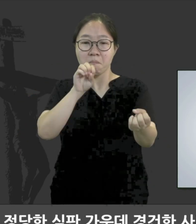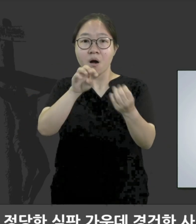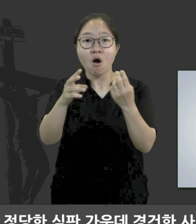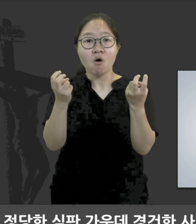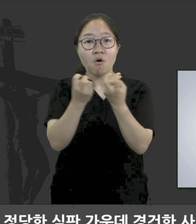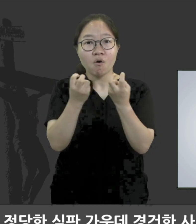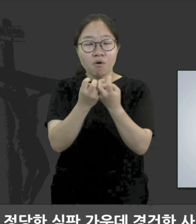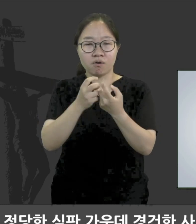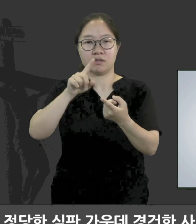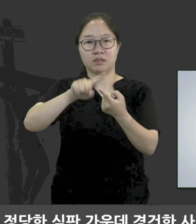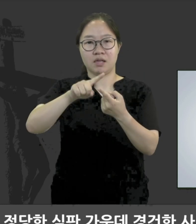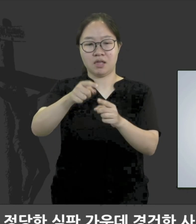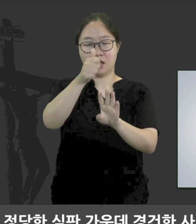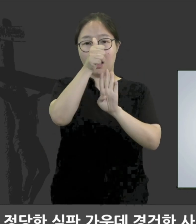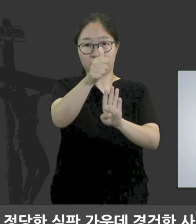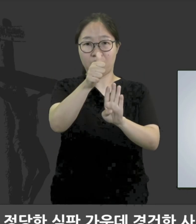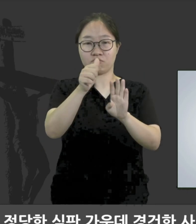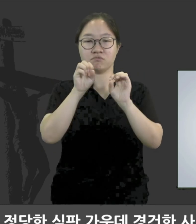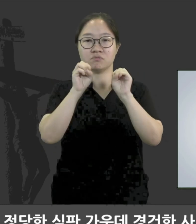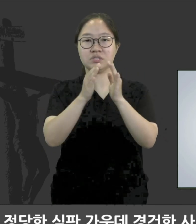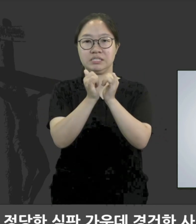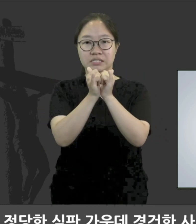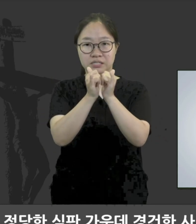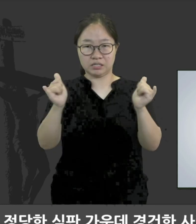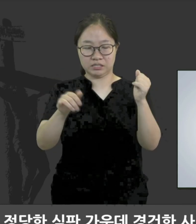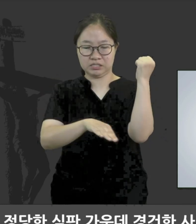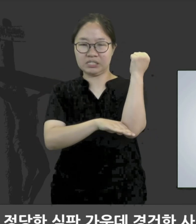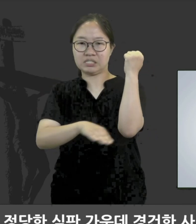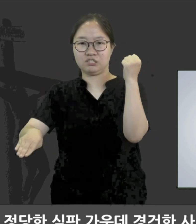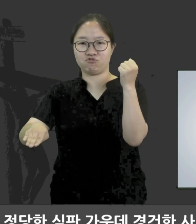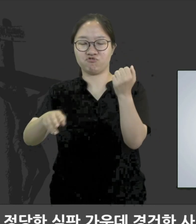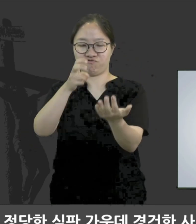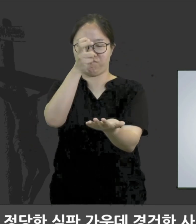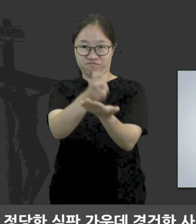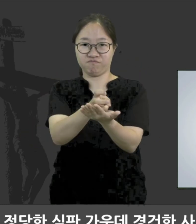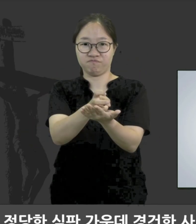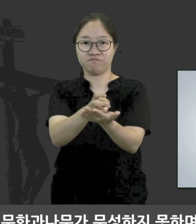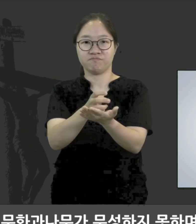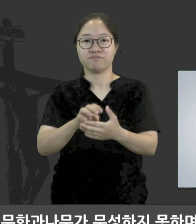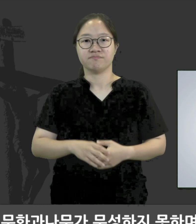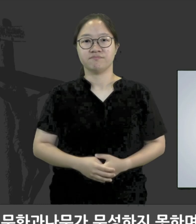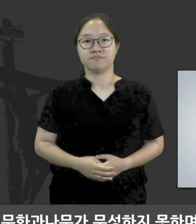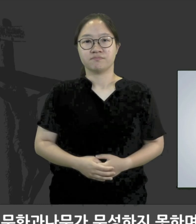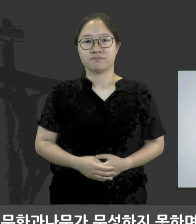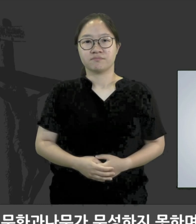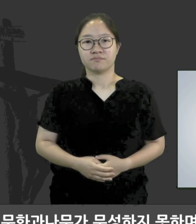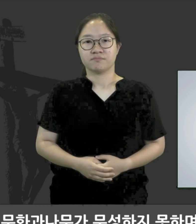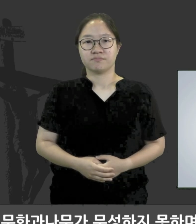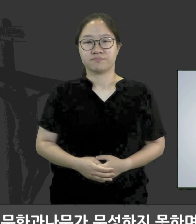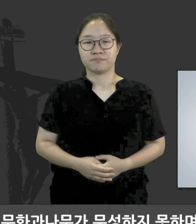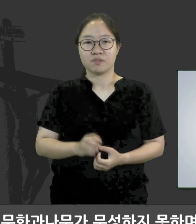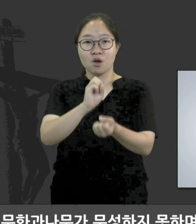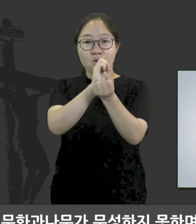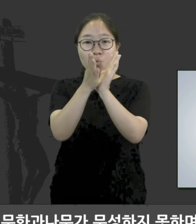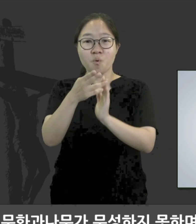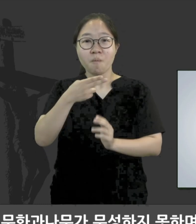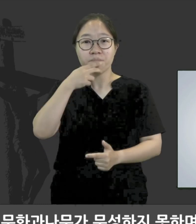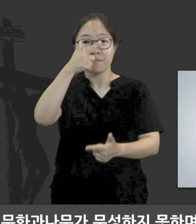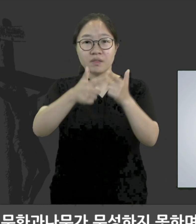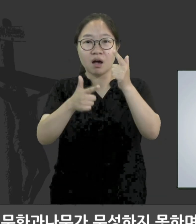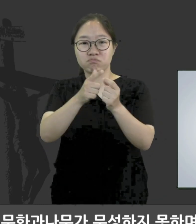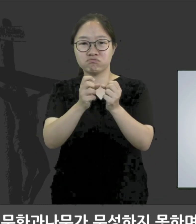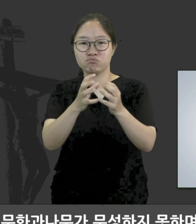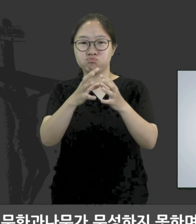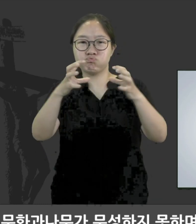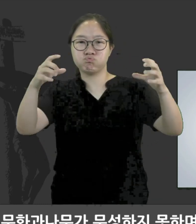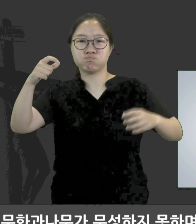반응해야 하는지에 대해 하박국 선지자는 그 기준을 세워줍니다. 비록 무화과 나무가 무성하지